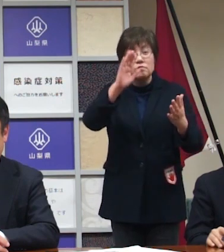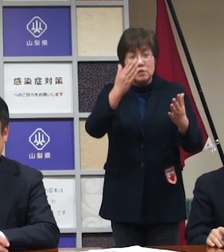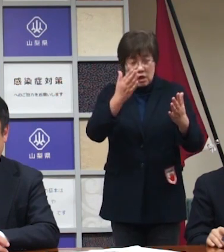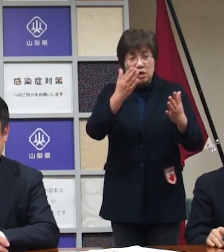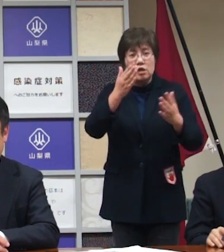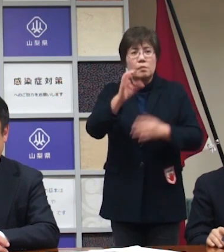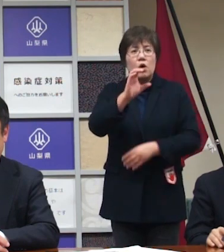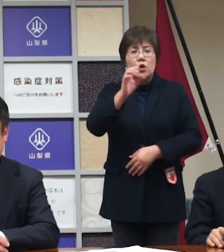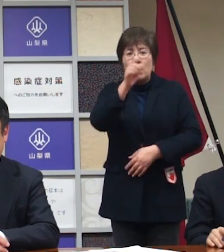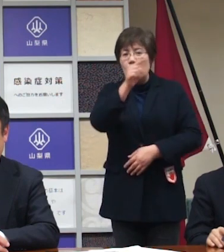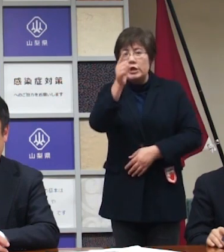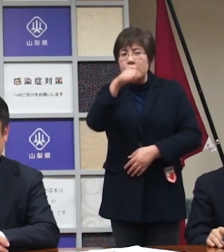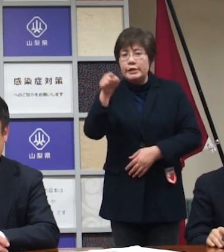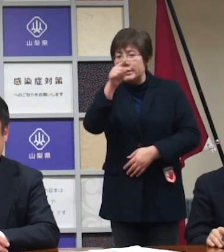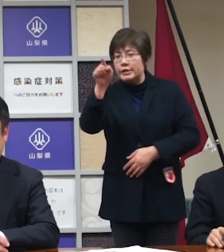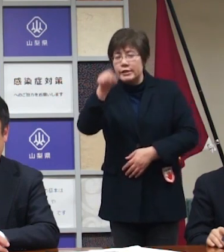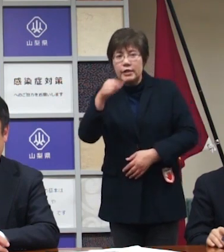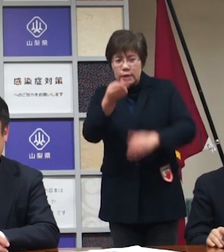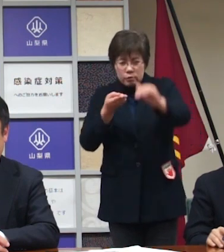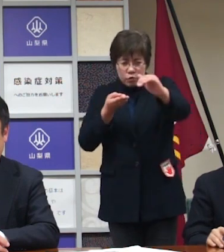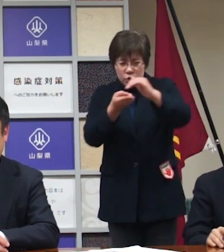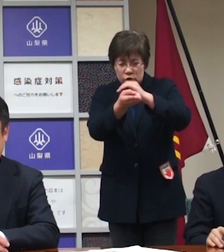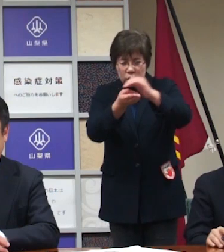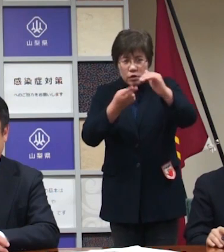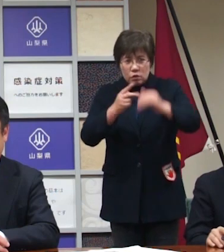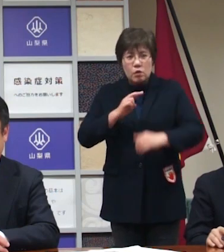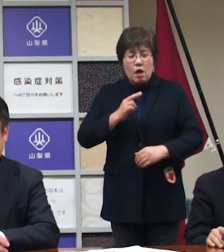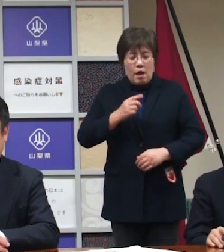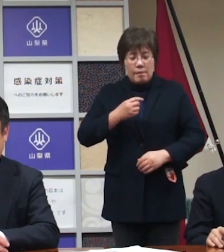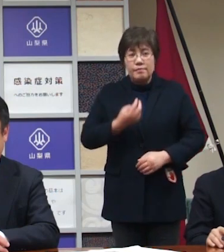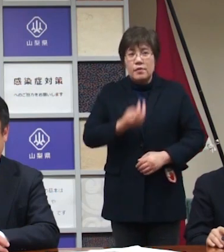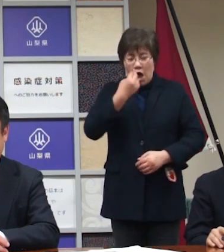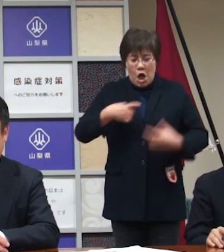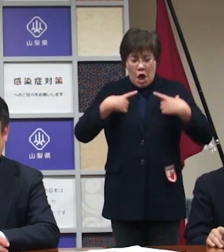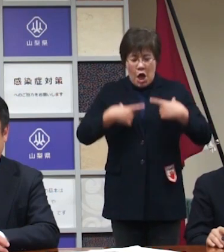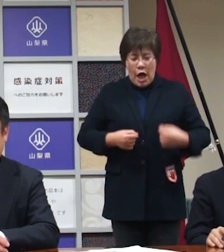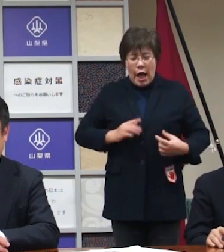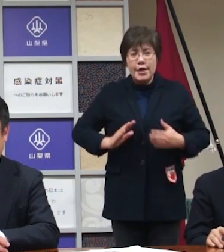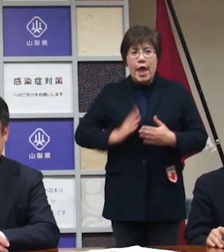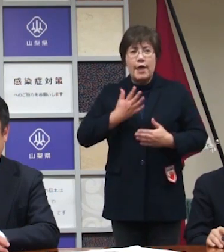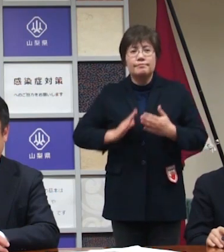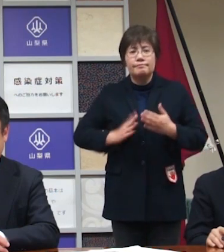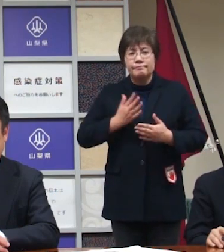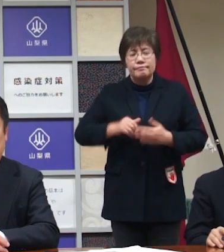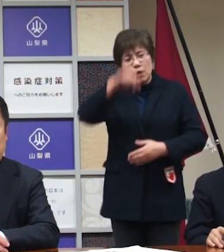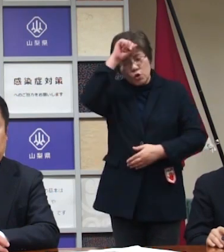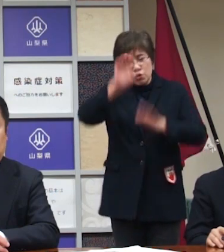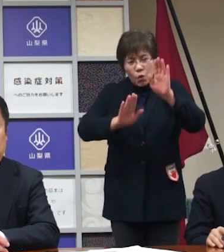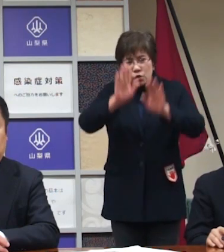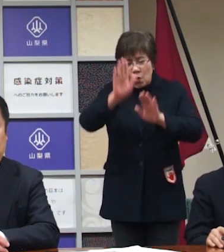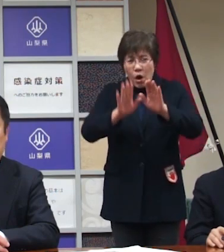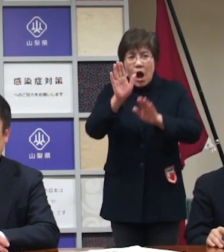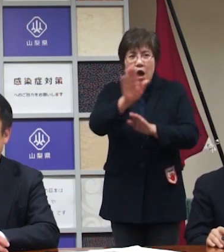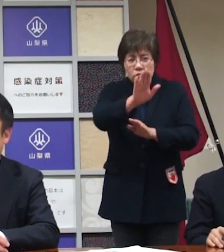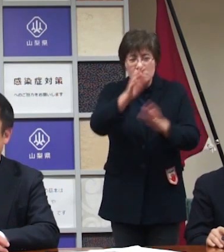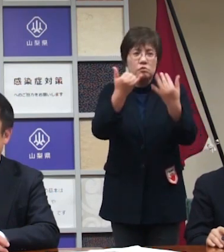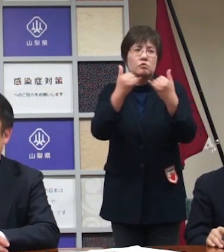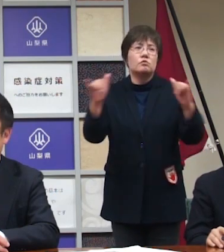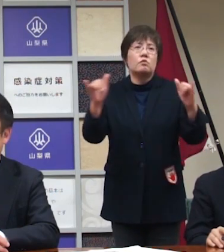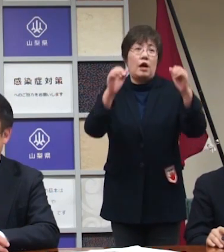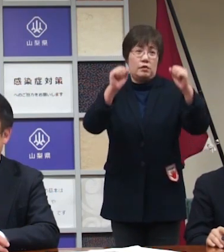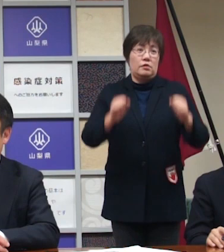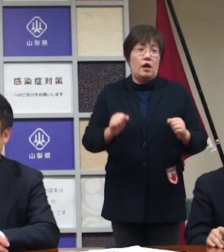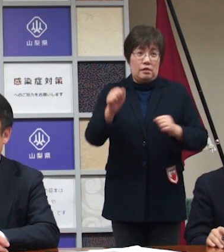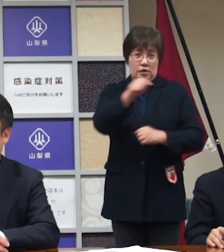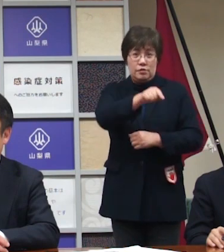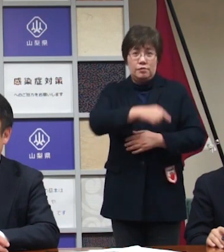CT を取ると肺炎症状があるという方が結構おられました。です